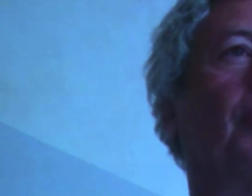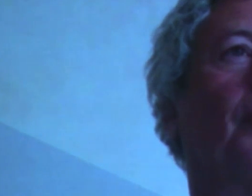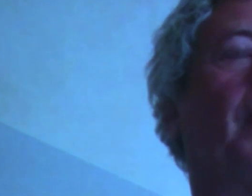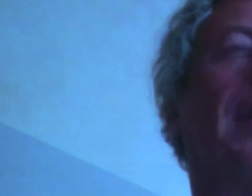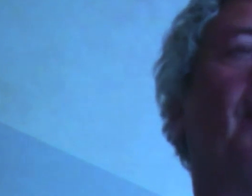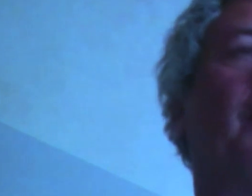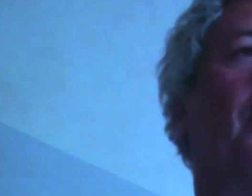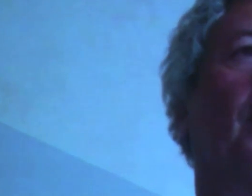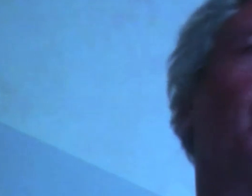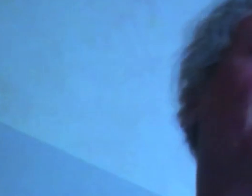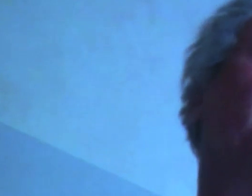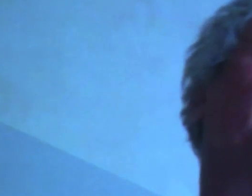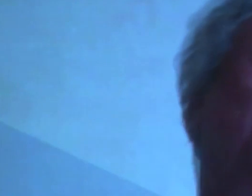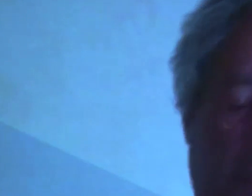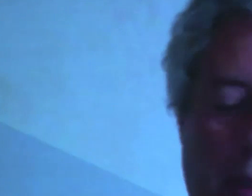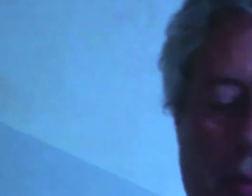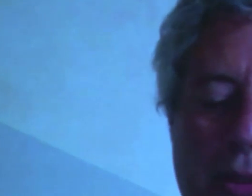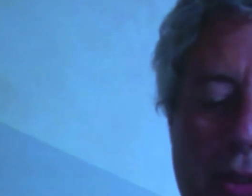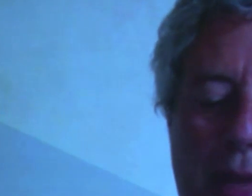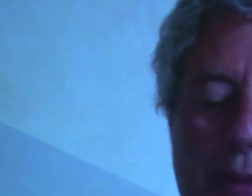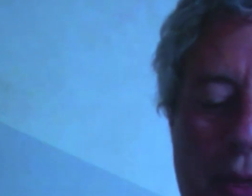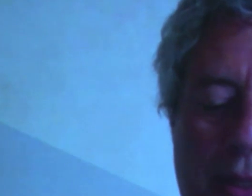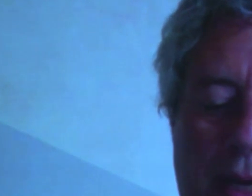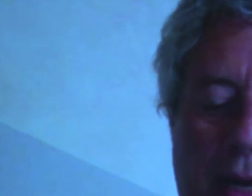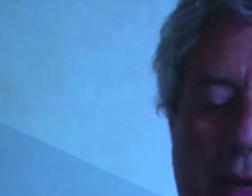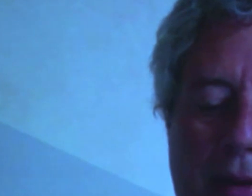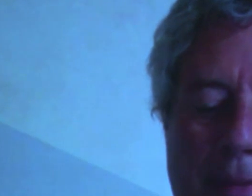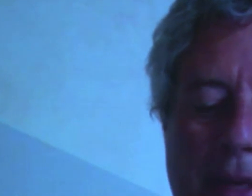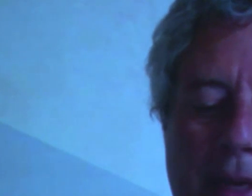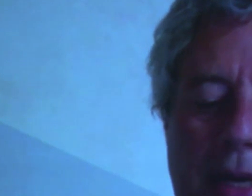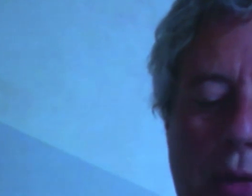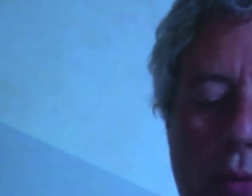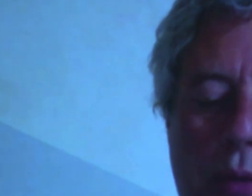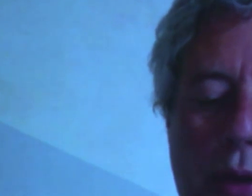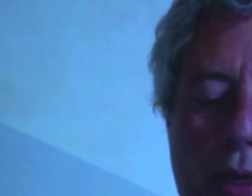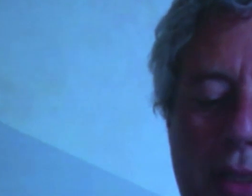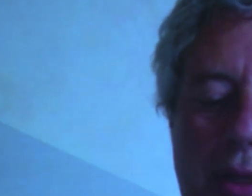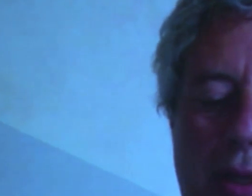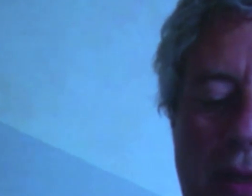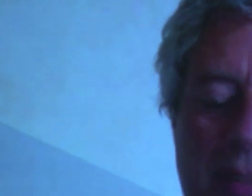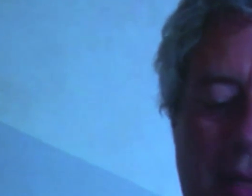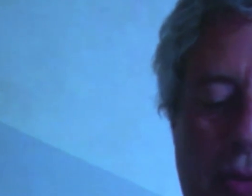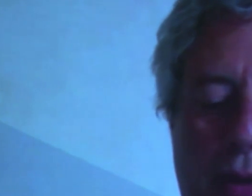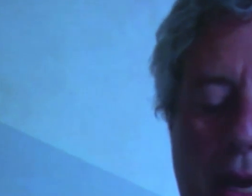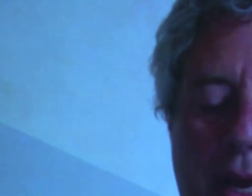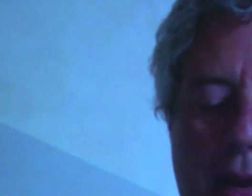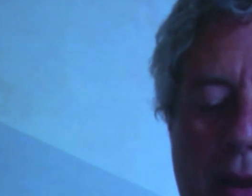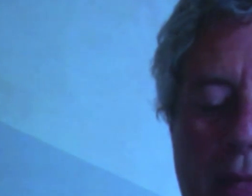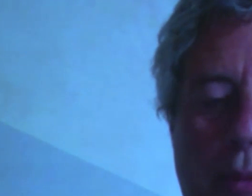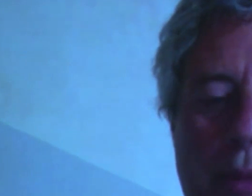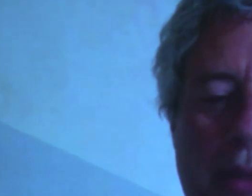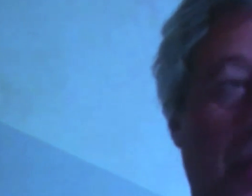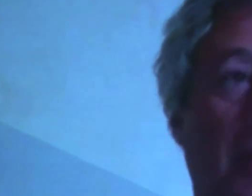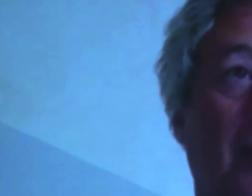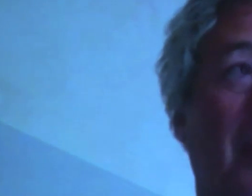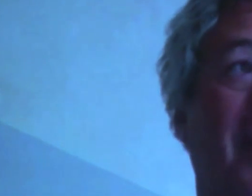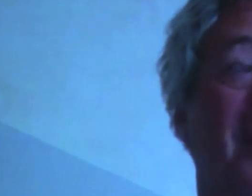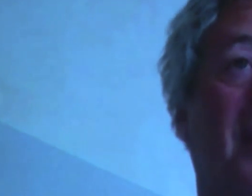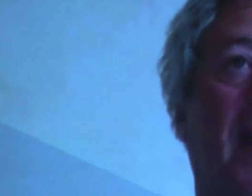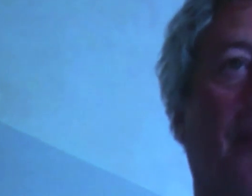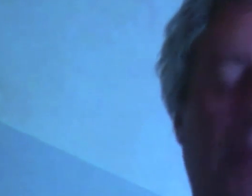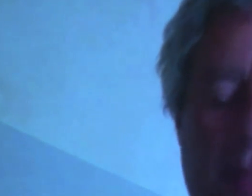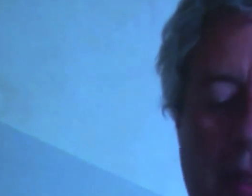come vedremo non immaginiamo le serate che sarà comunque quello che sono vedesse il momento